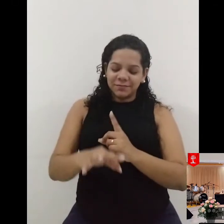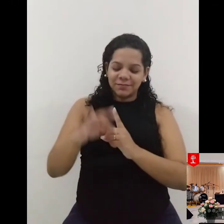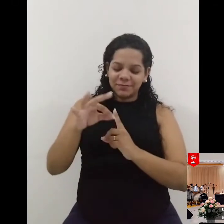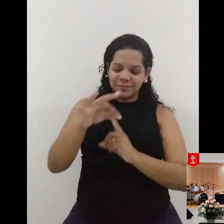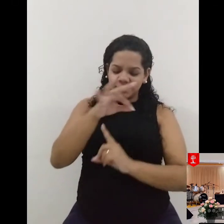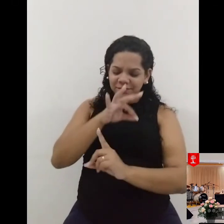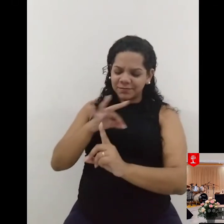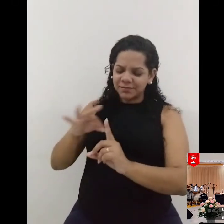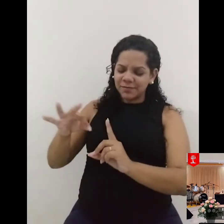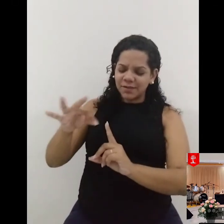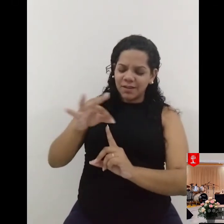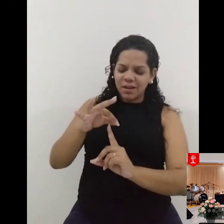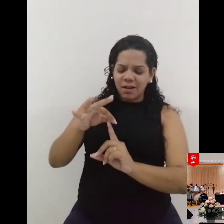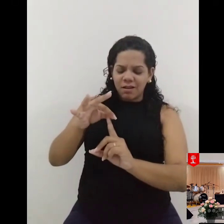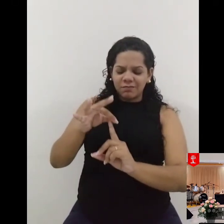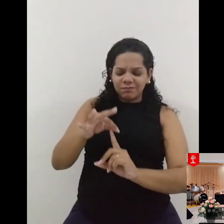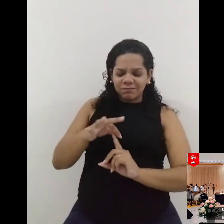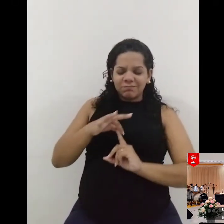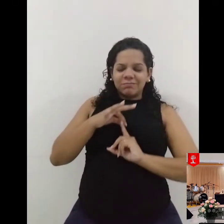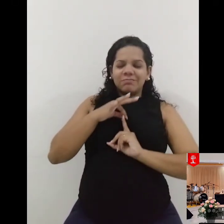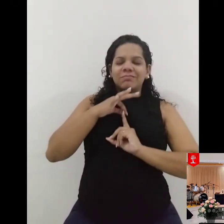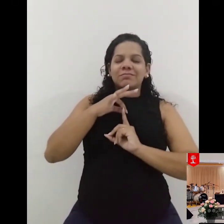no Senhor.